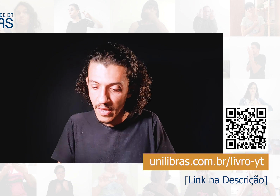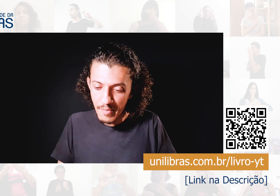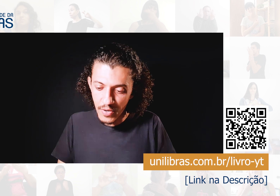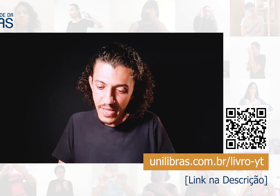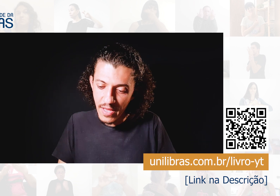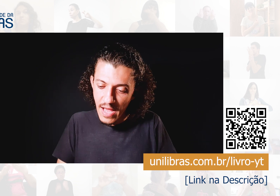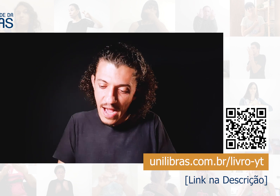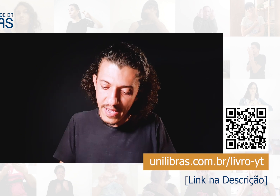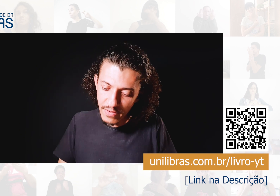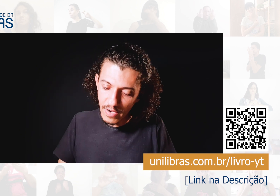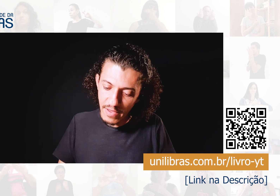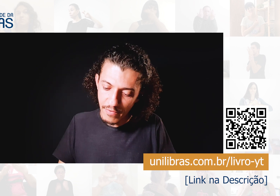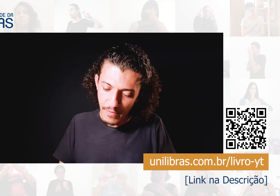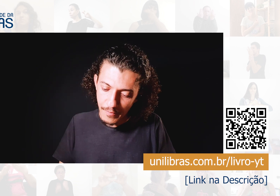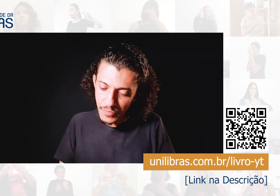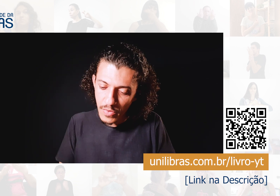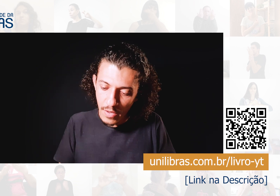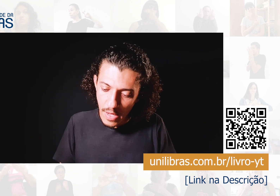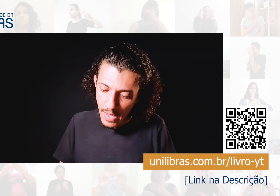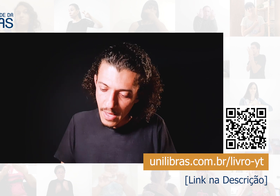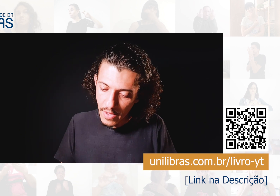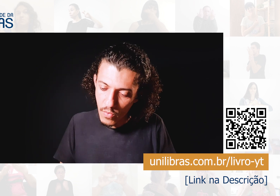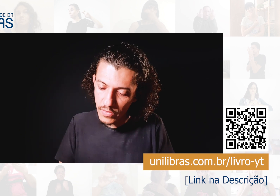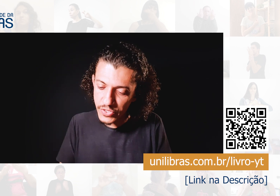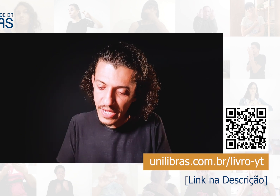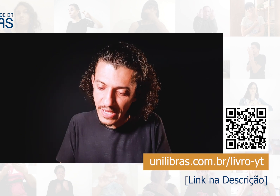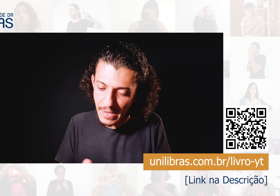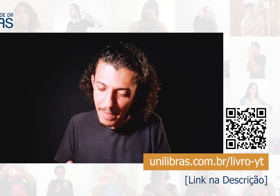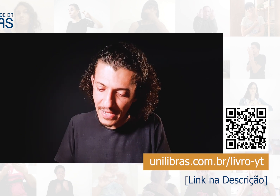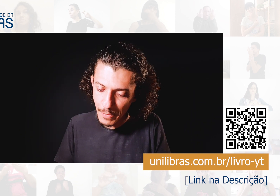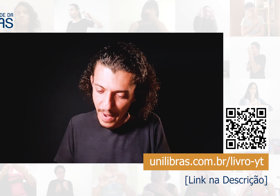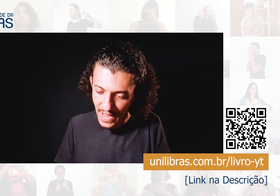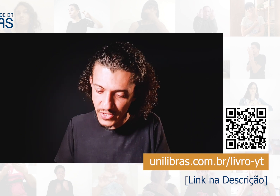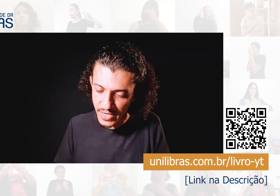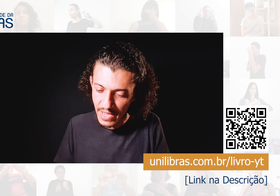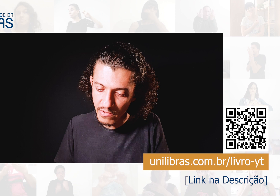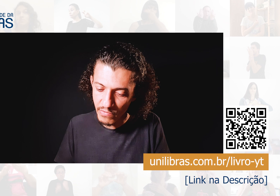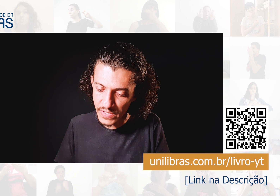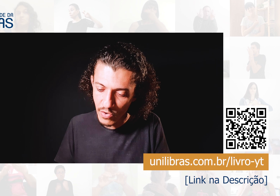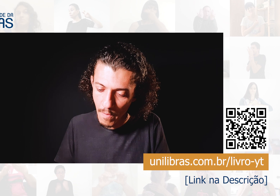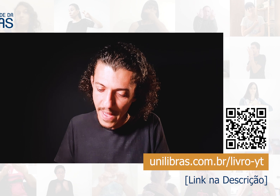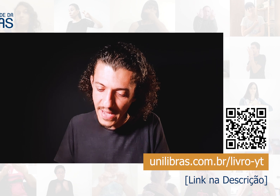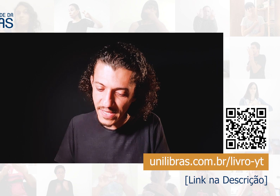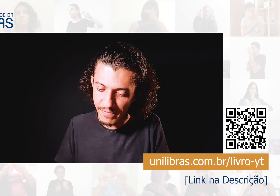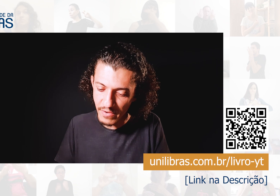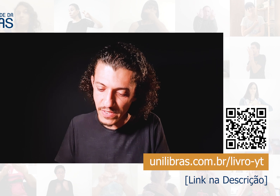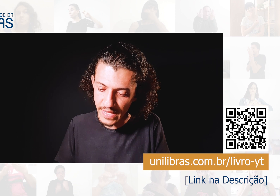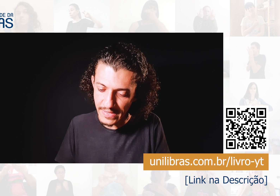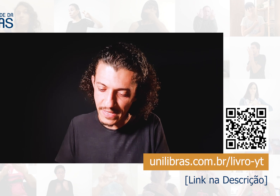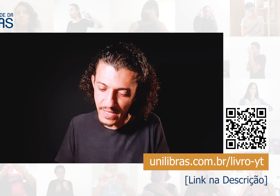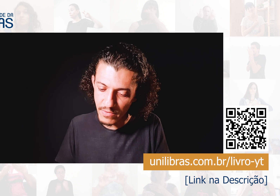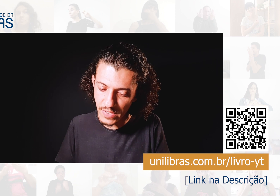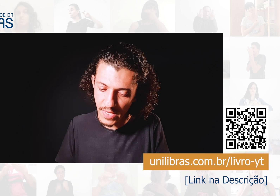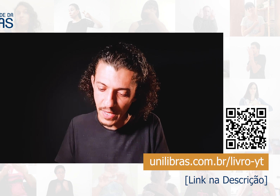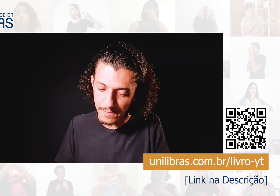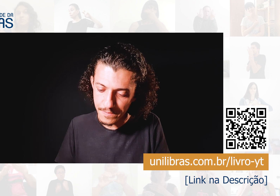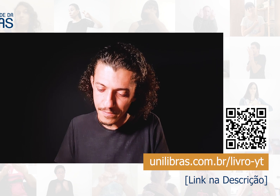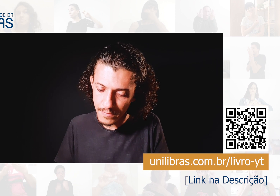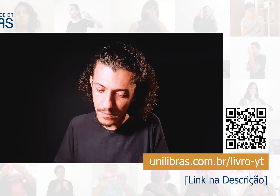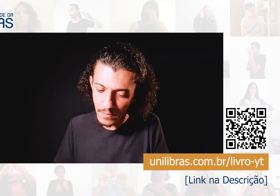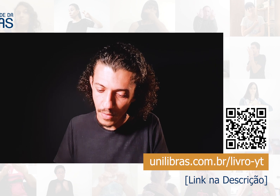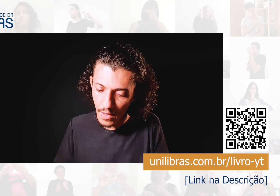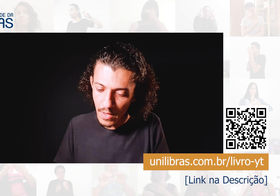isso, porque aqui no livro, quando chega nessa parte prática, né, que você começa a ver os sinais escritos